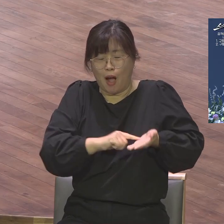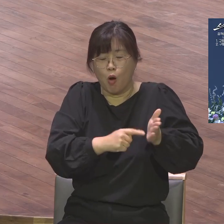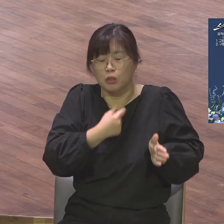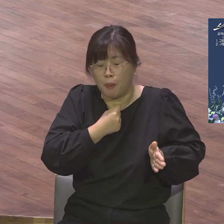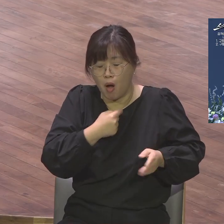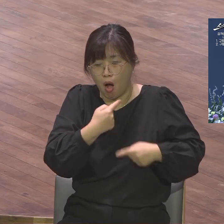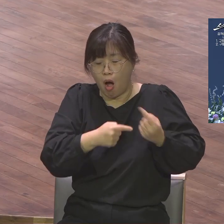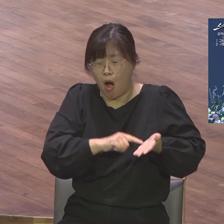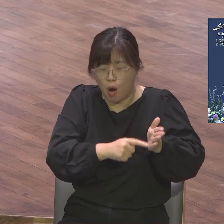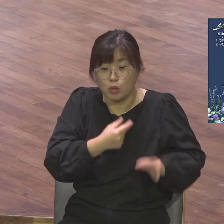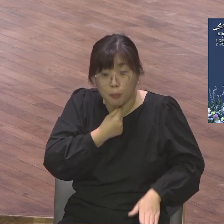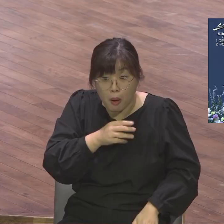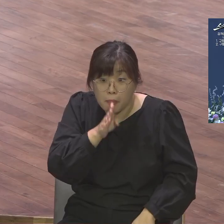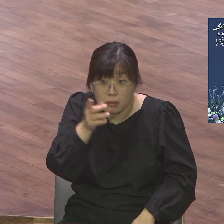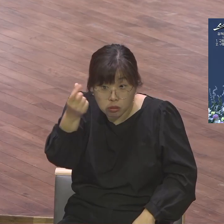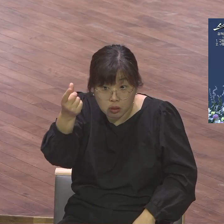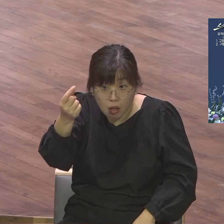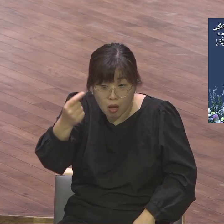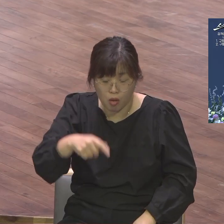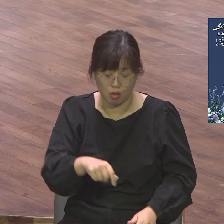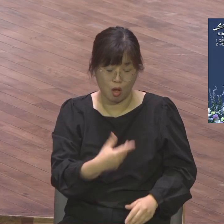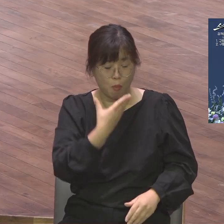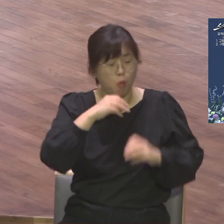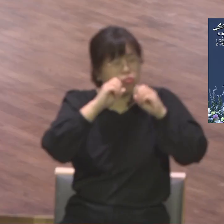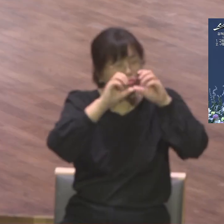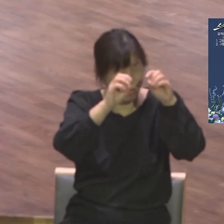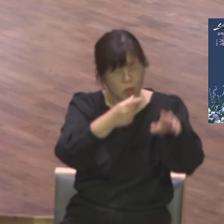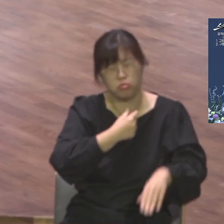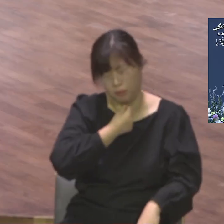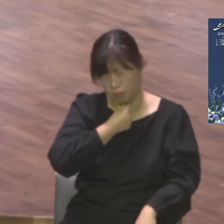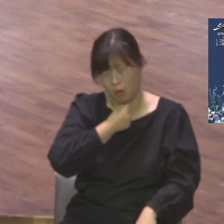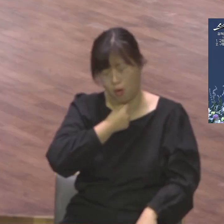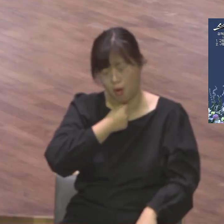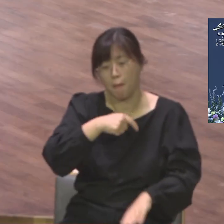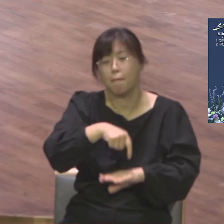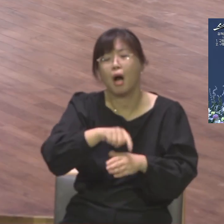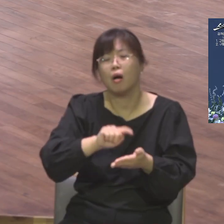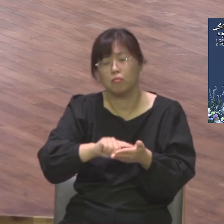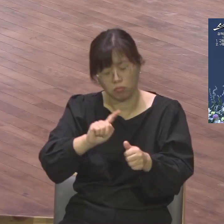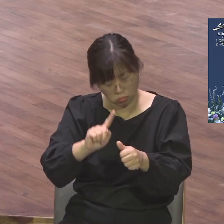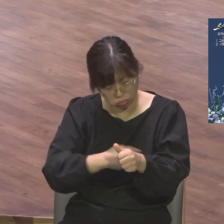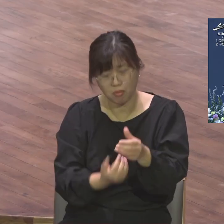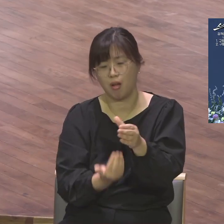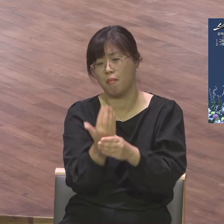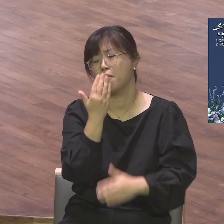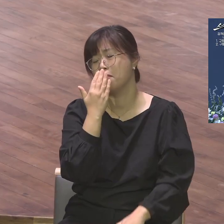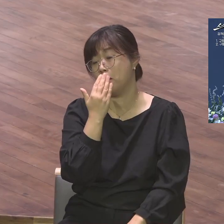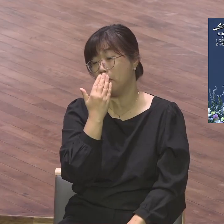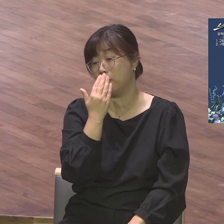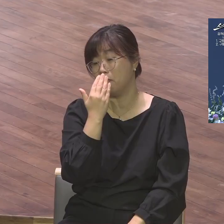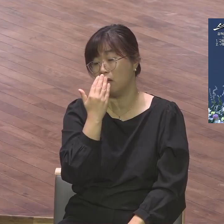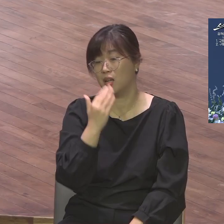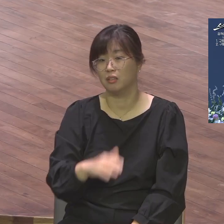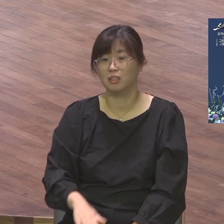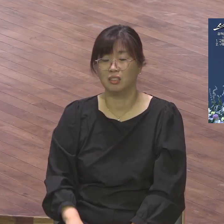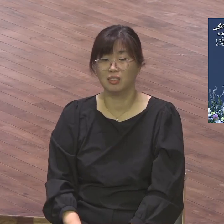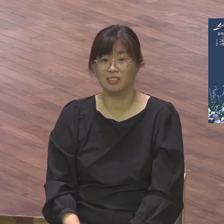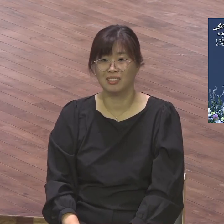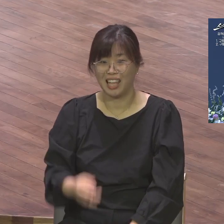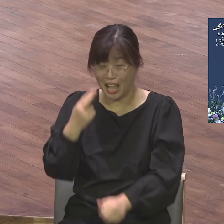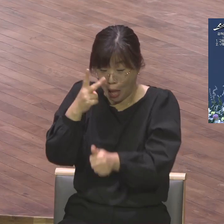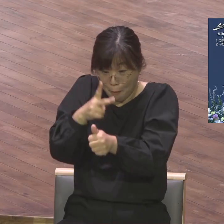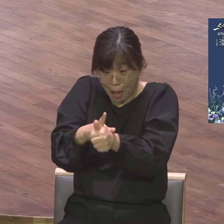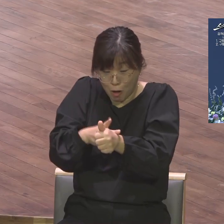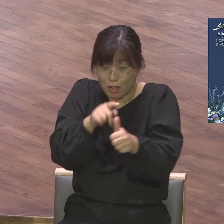그래 말이 맞냐? 말이 많은 그 말이 그냥 말이 아니잖아요. 사람 살리는 말을 하고 있잖아요. 지금 바울이 입을 다물